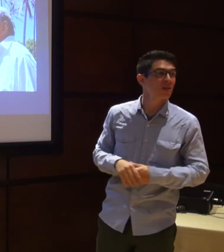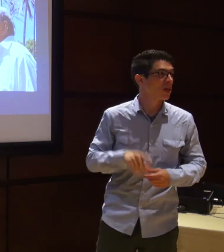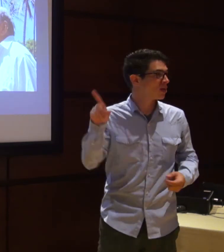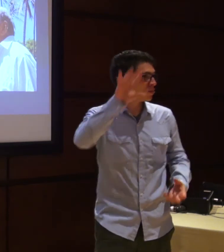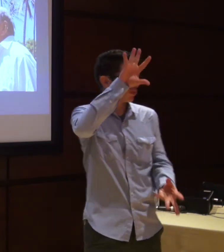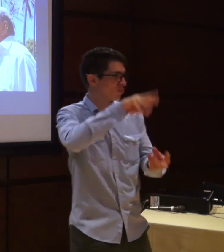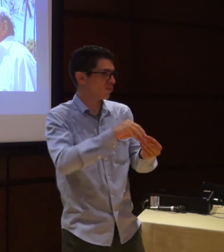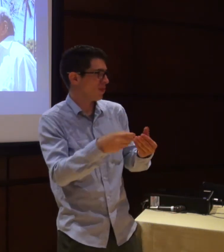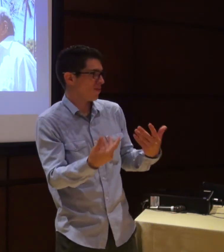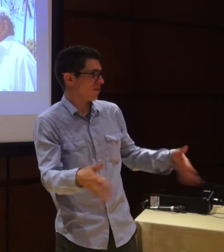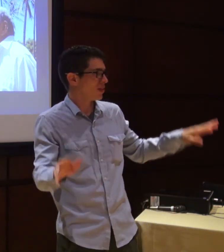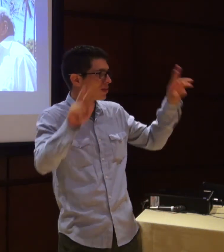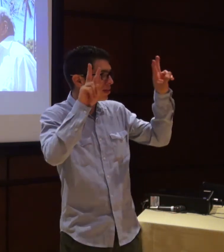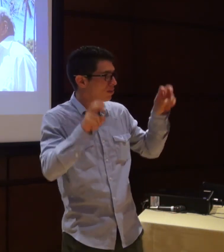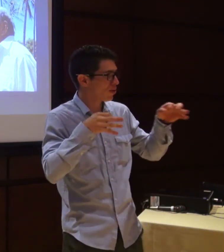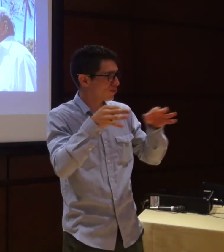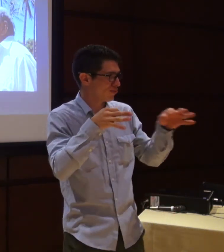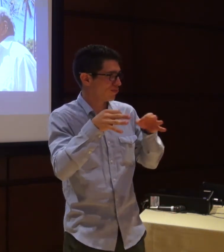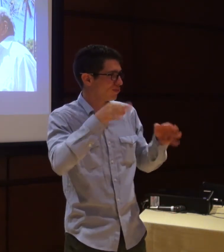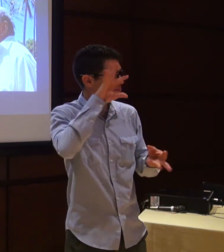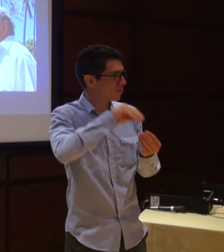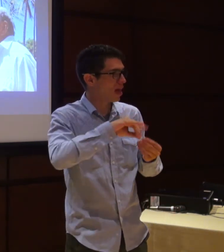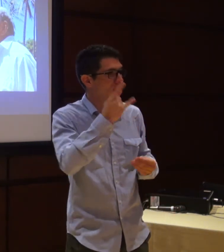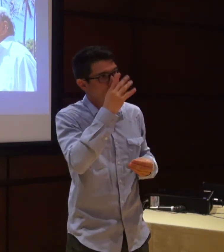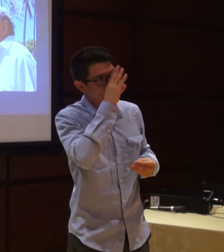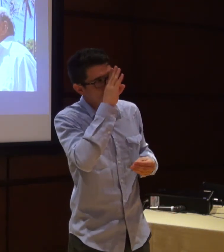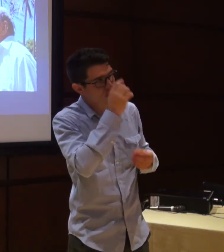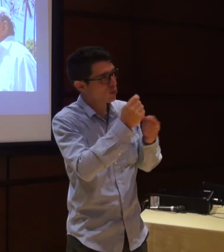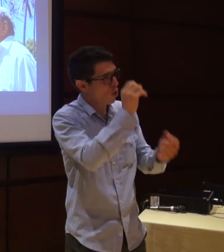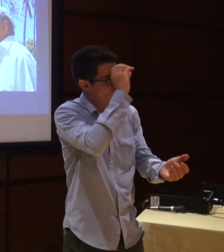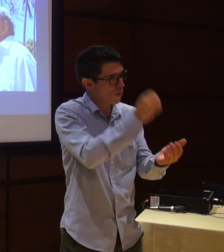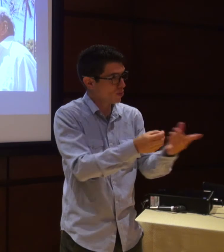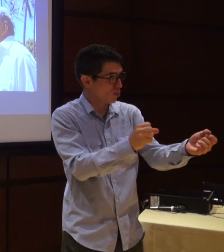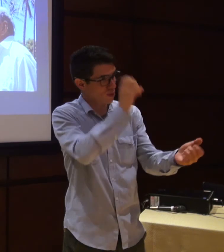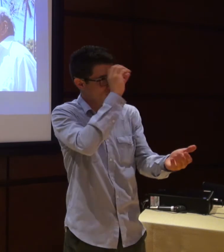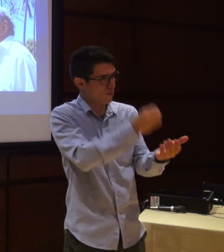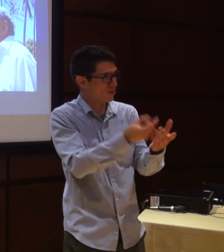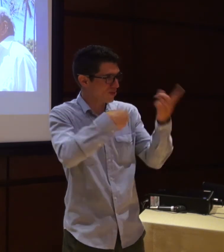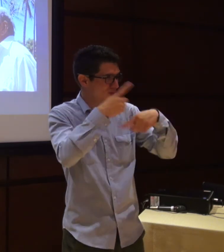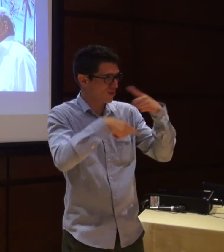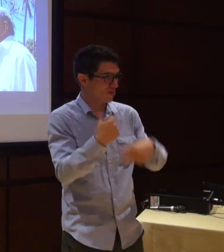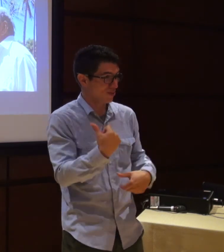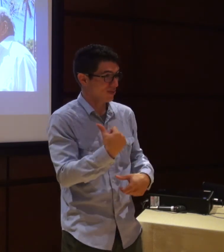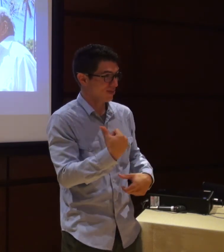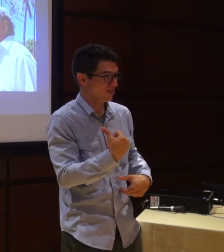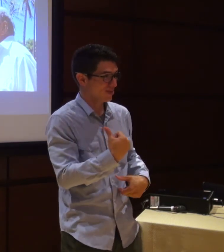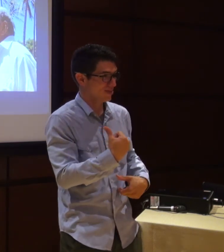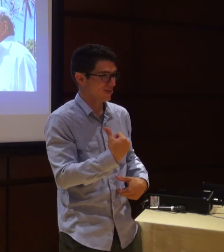Esta fue una de sus últimas fotografías. Y se recoge un poco, o aquí se hizo un recuento, frente a